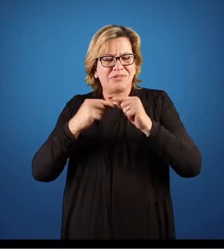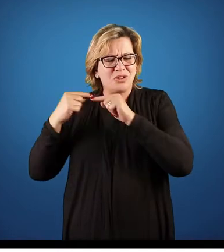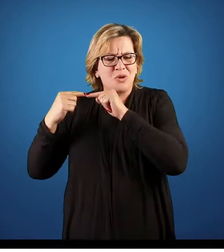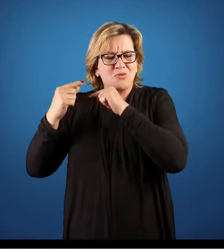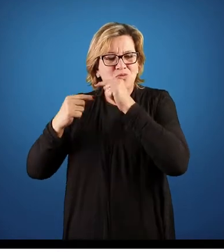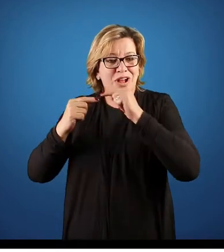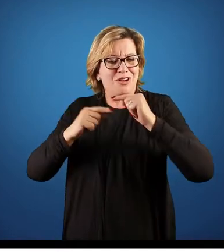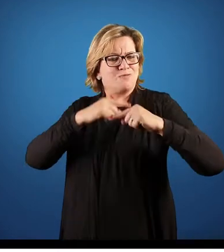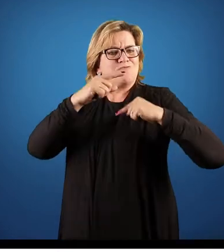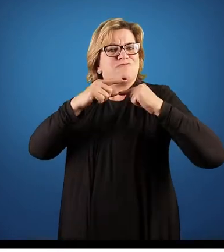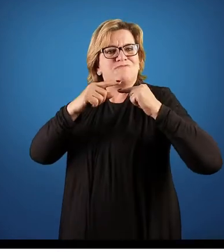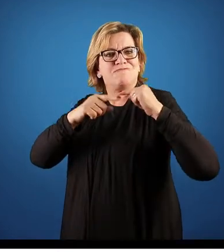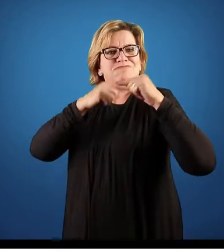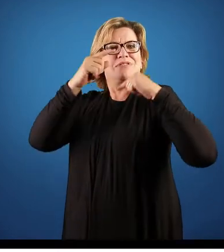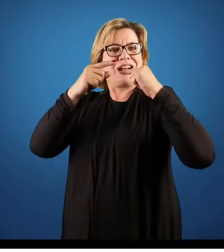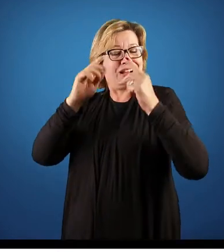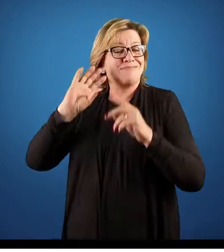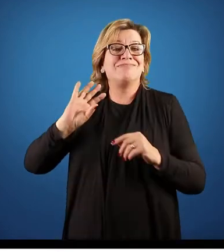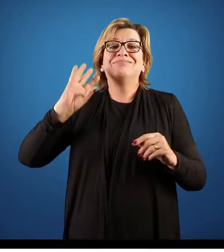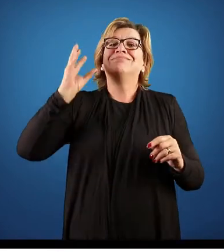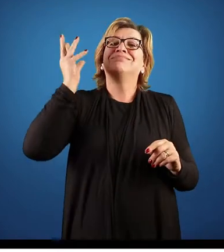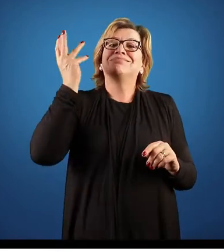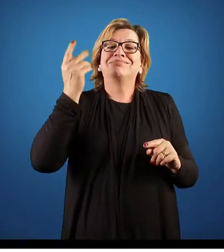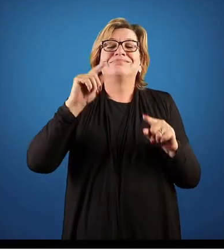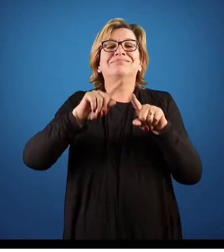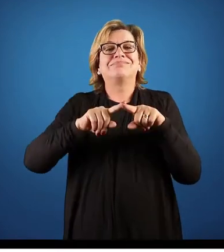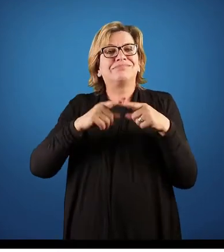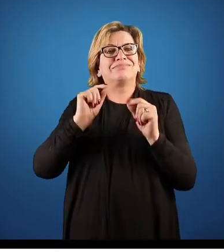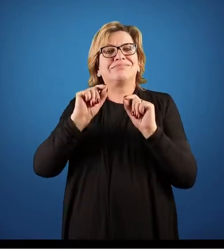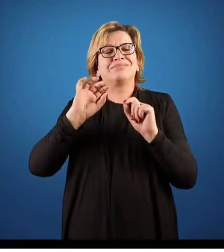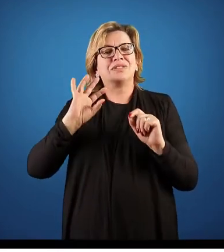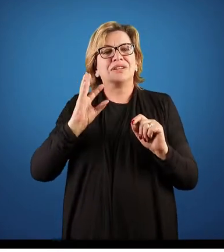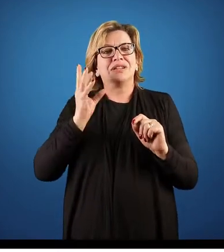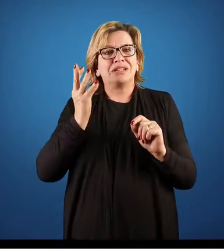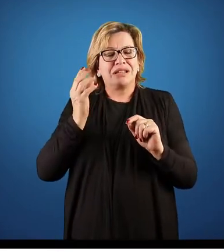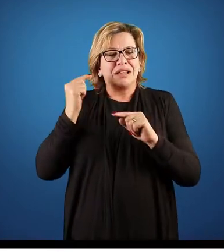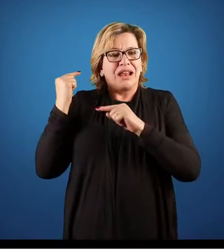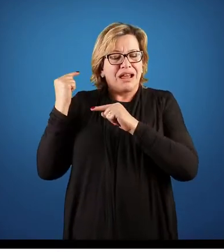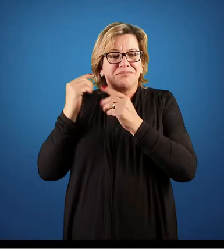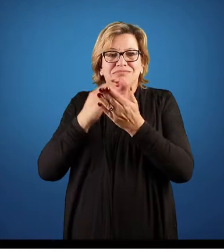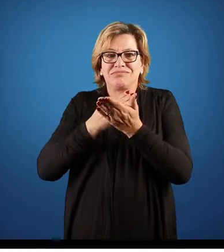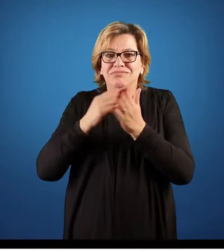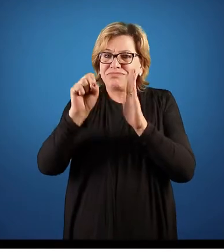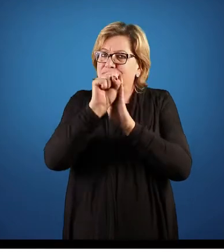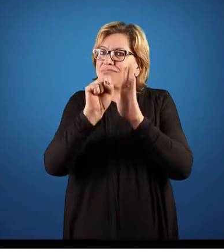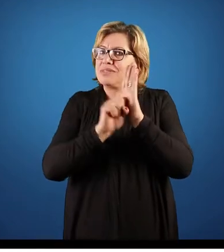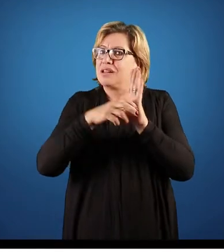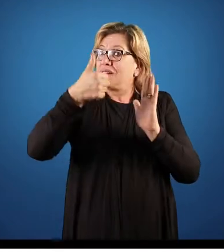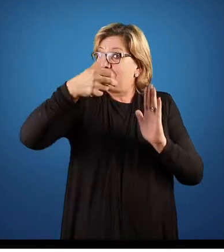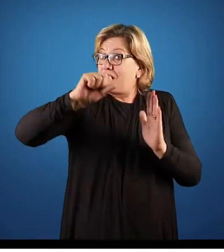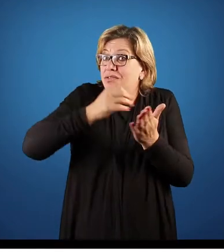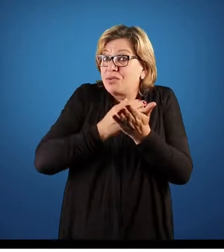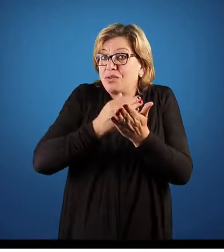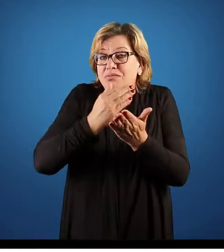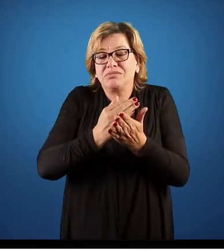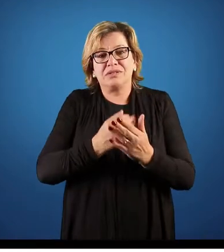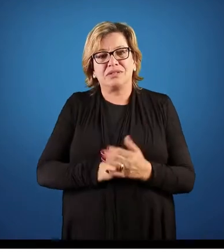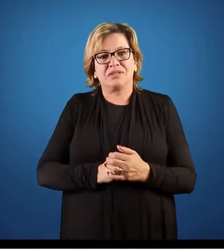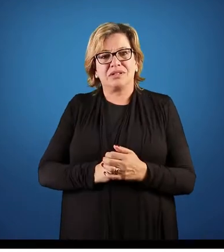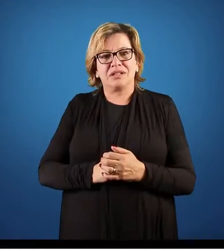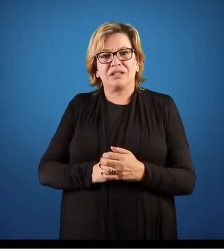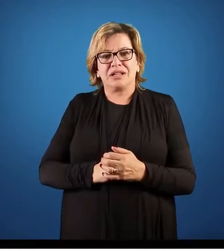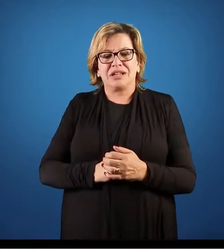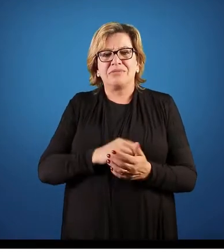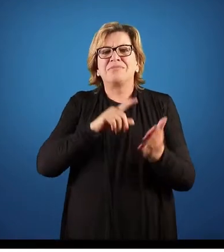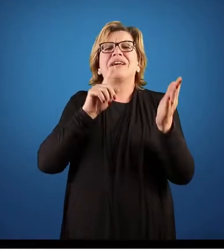e até o ano que nós estamos mas o que acontece se deu o pontapé inicial às vezes eu brinco com as pessoas até que se